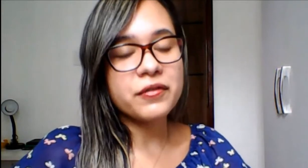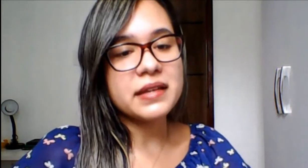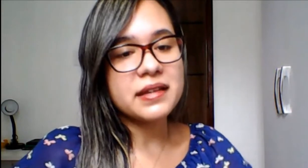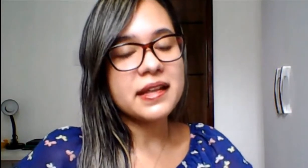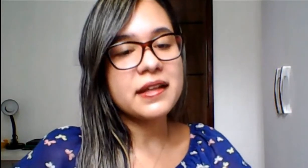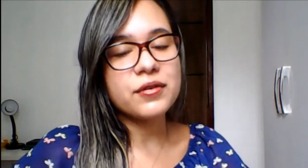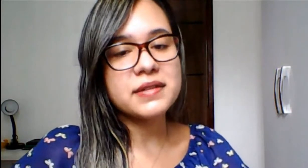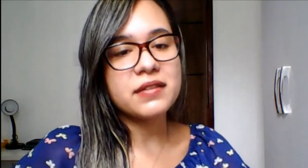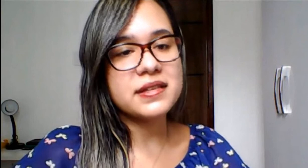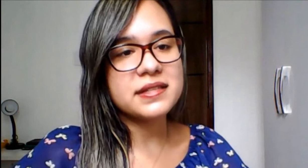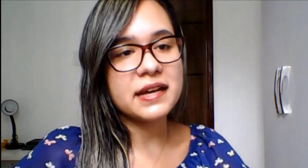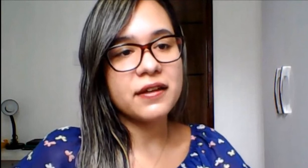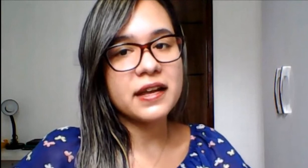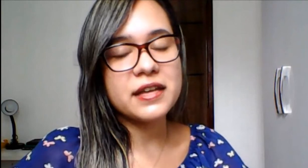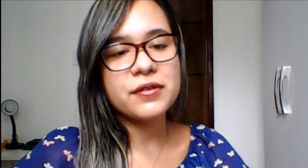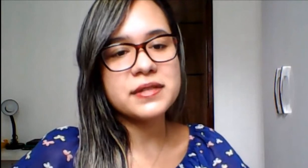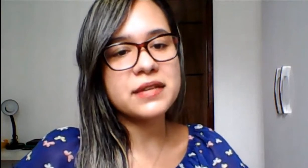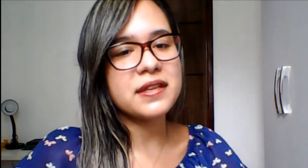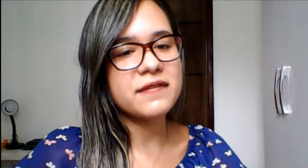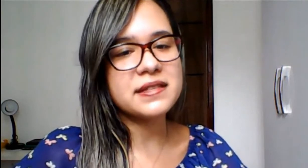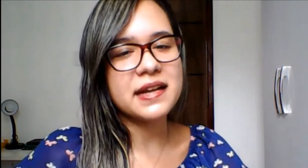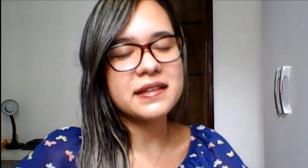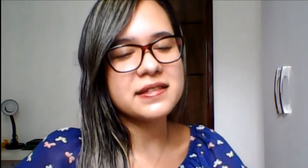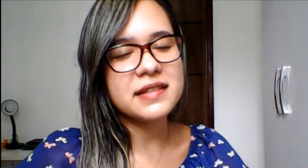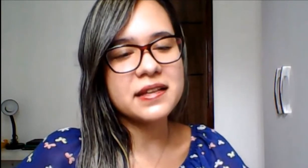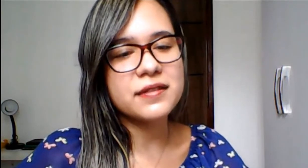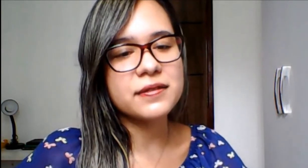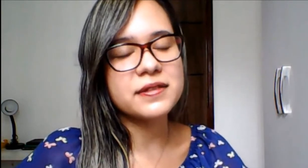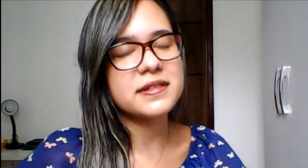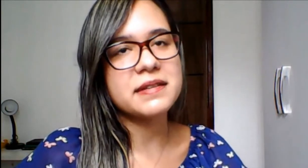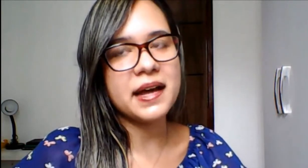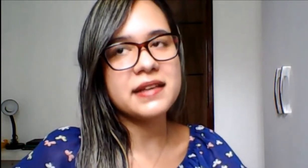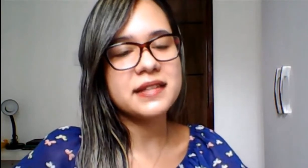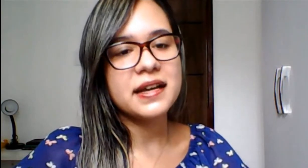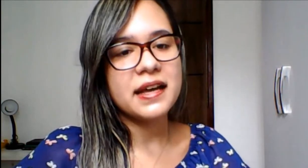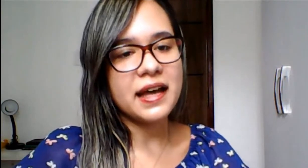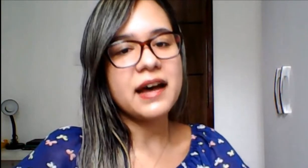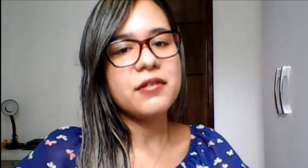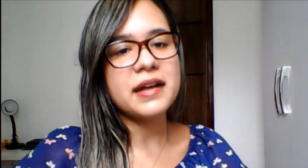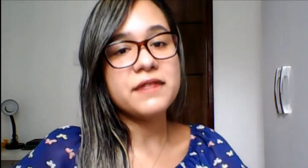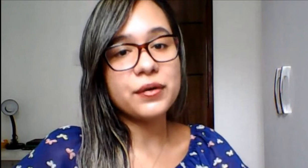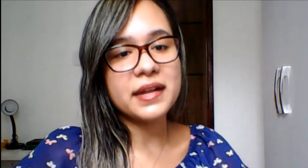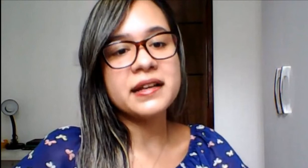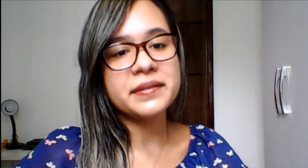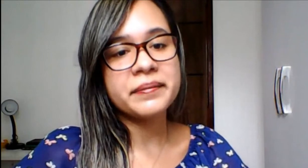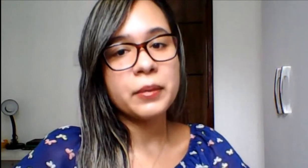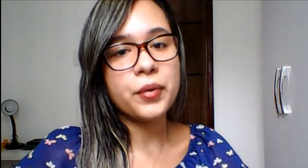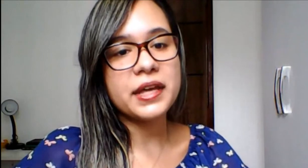ouvinte entender o conceito de célula e o conceito de diversidade existente dos animais, há uma dificuldade,